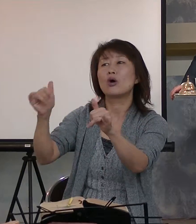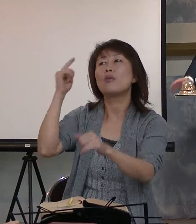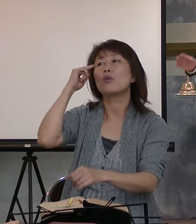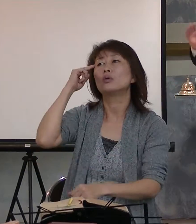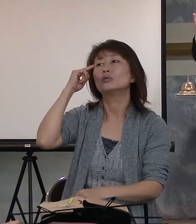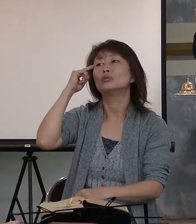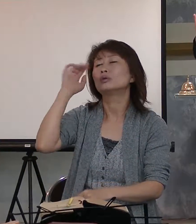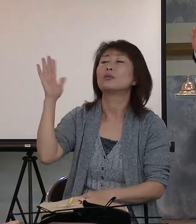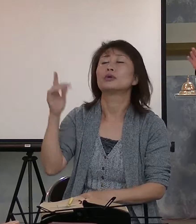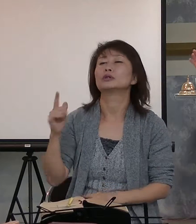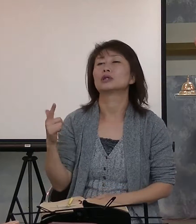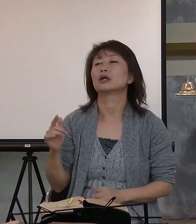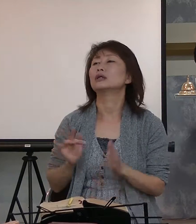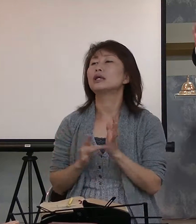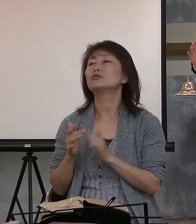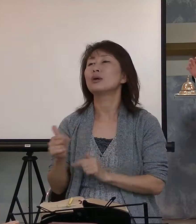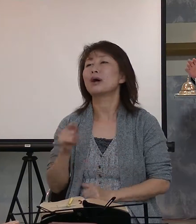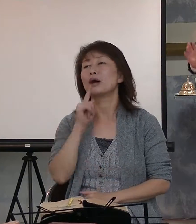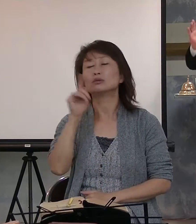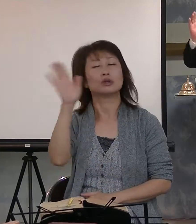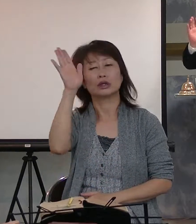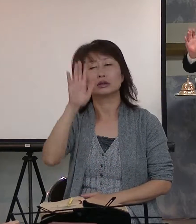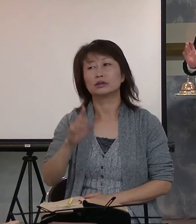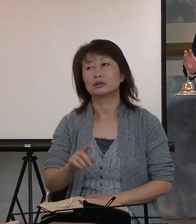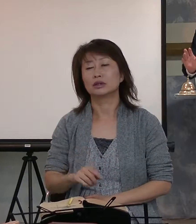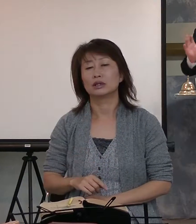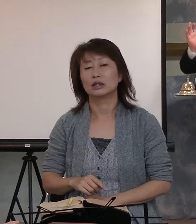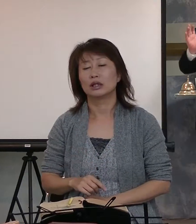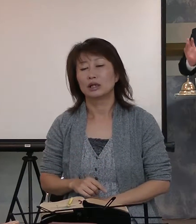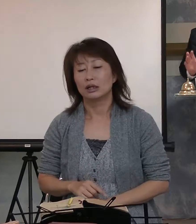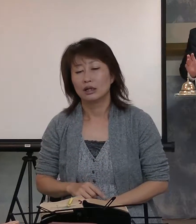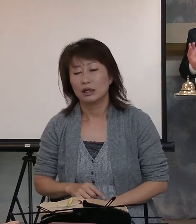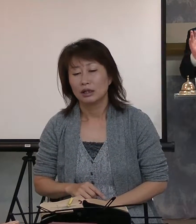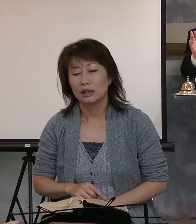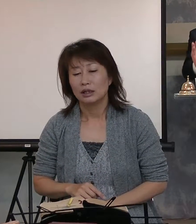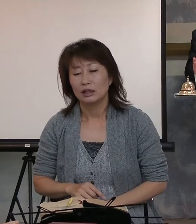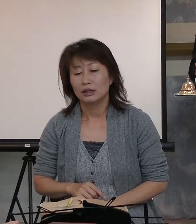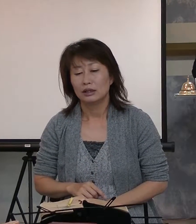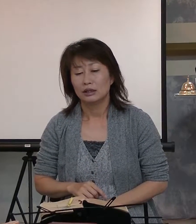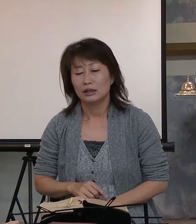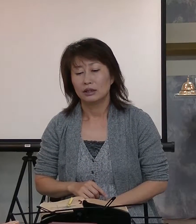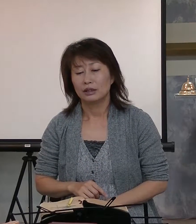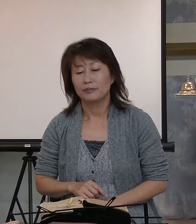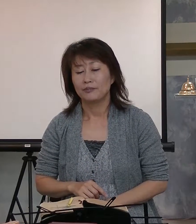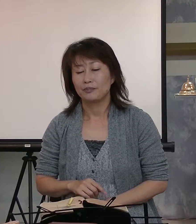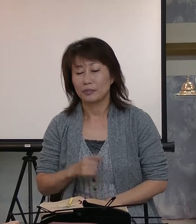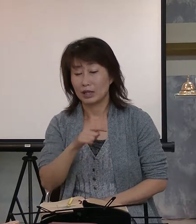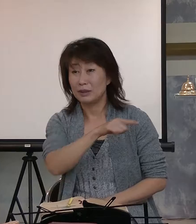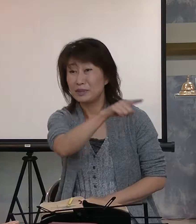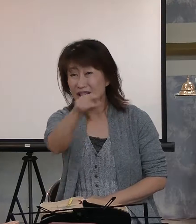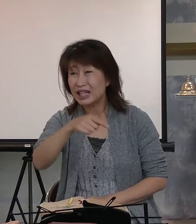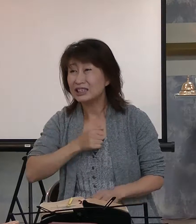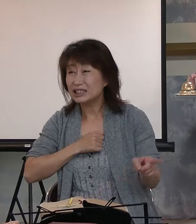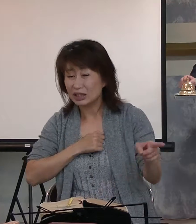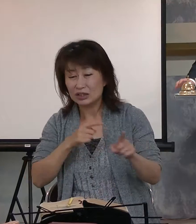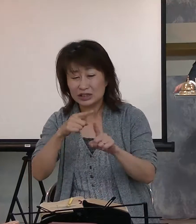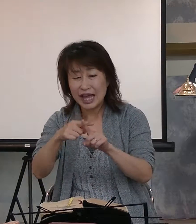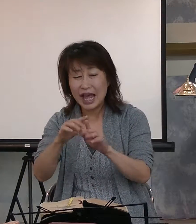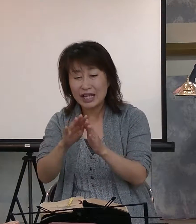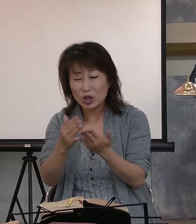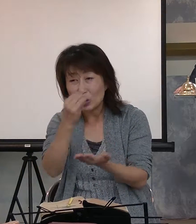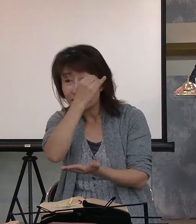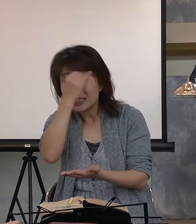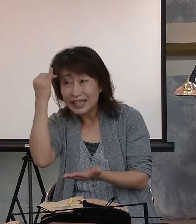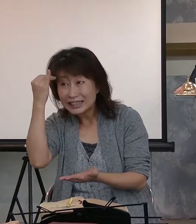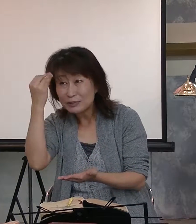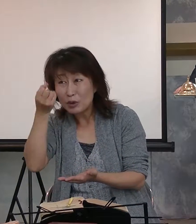イエス様は彼らが知っている信仰、聖書の知的なことで彼らは